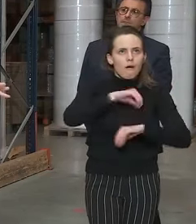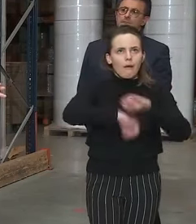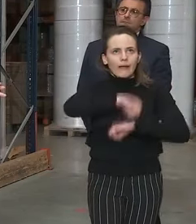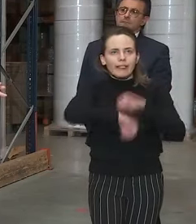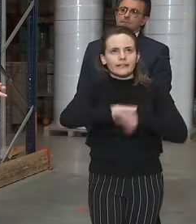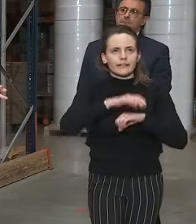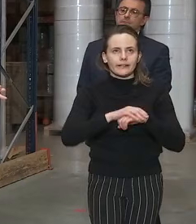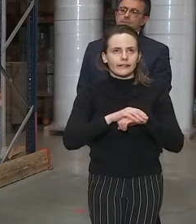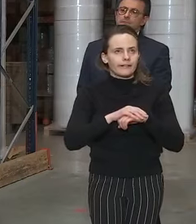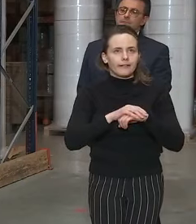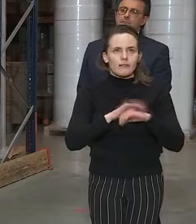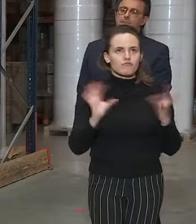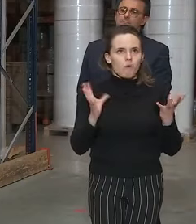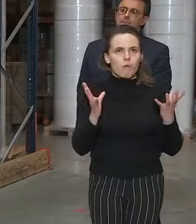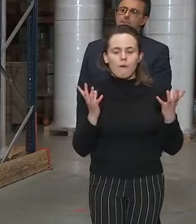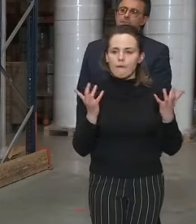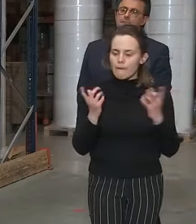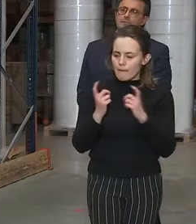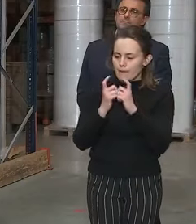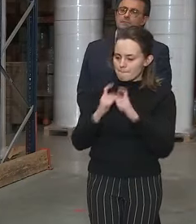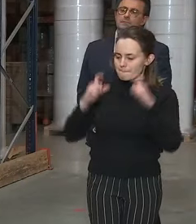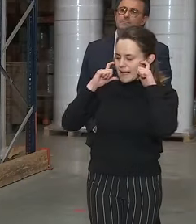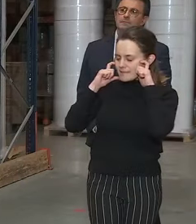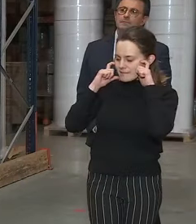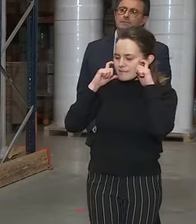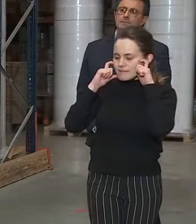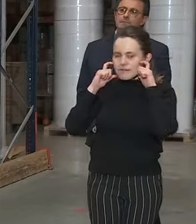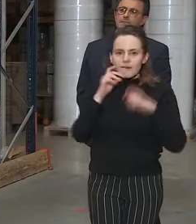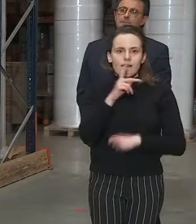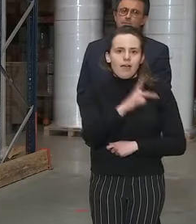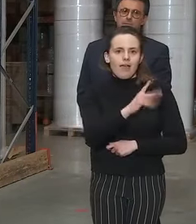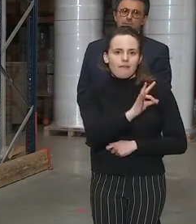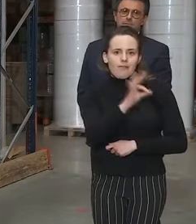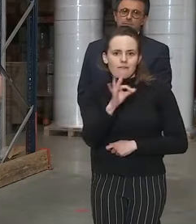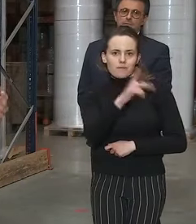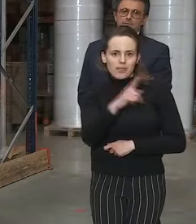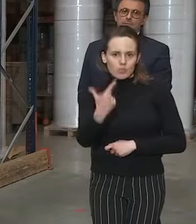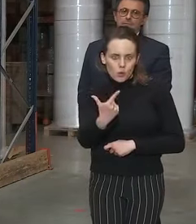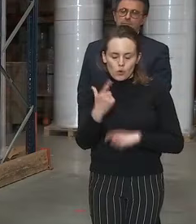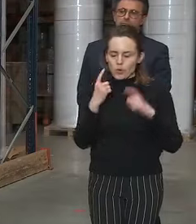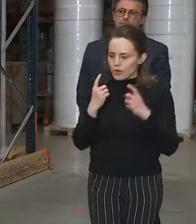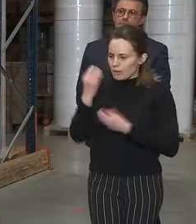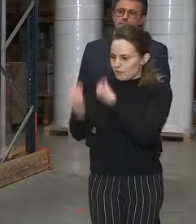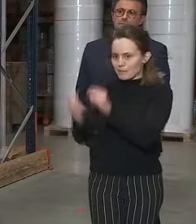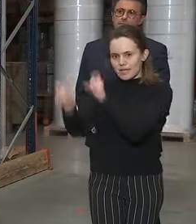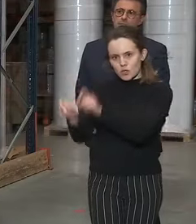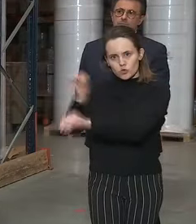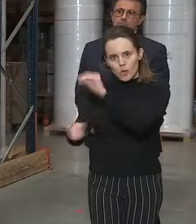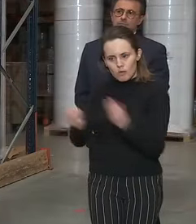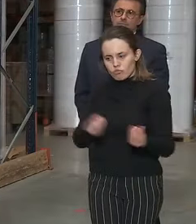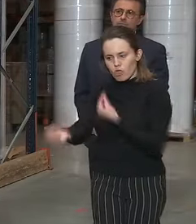élargit justement les masques qui sont donnés, chirurgicaux et FFP2, au personnel soignant plus largement, et